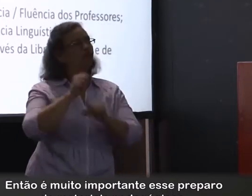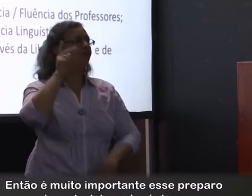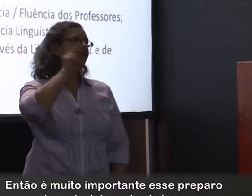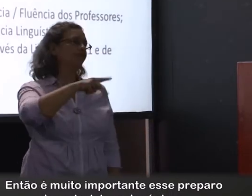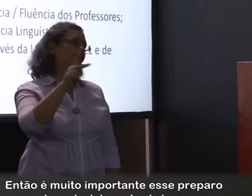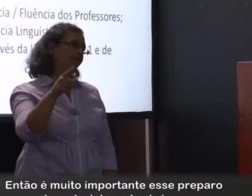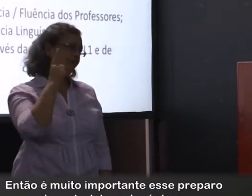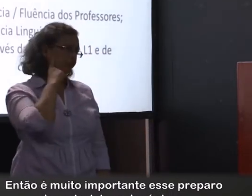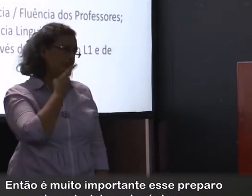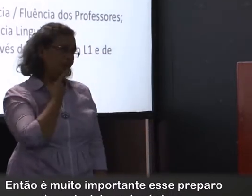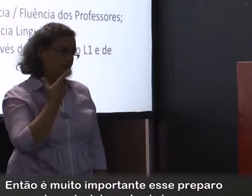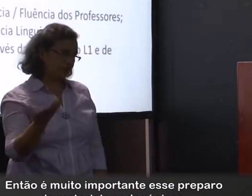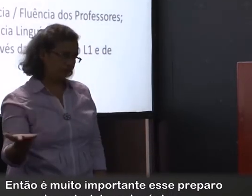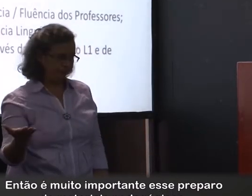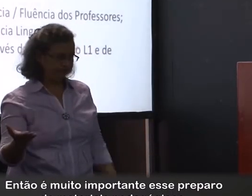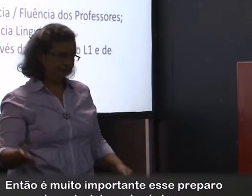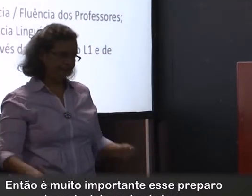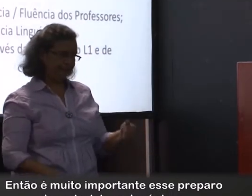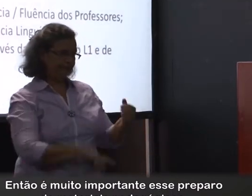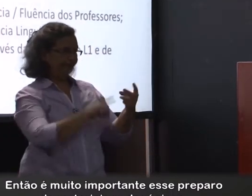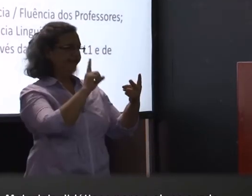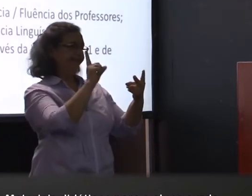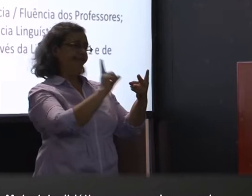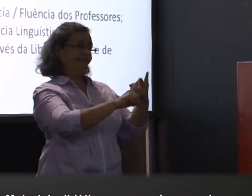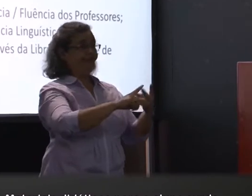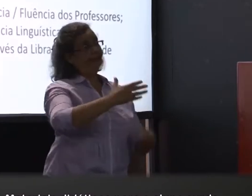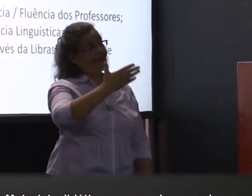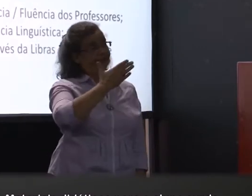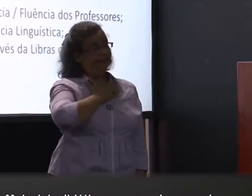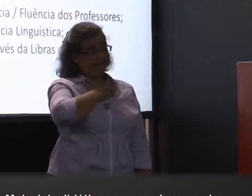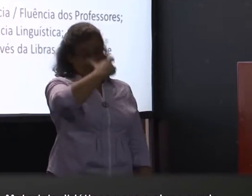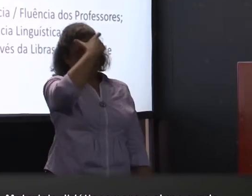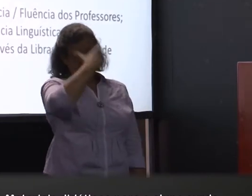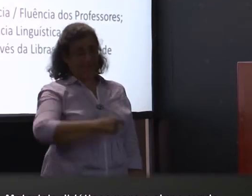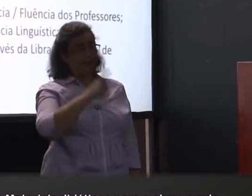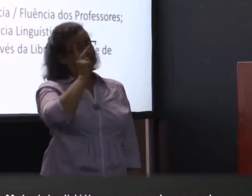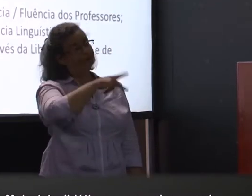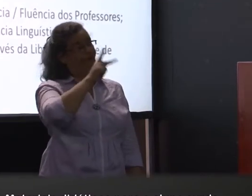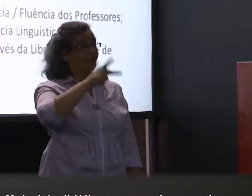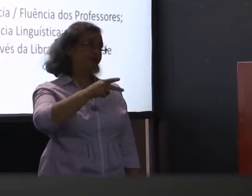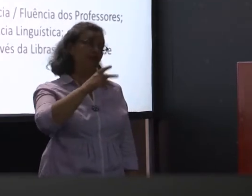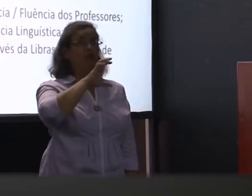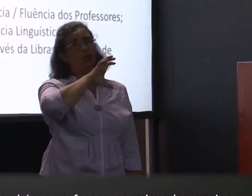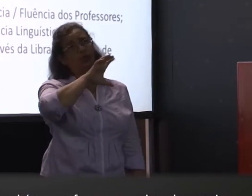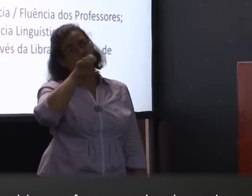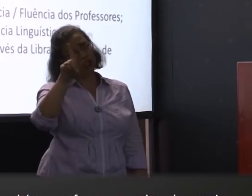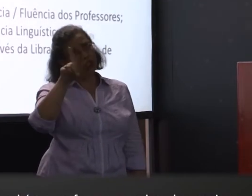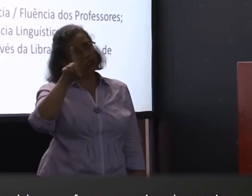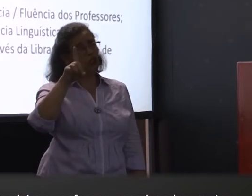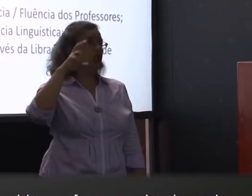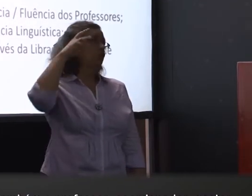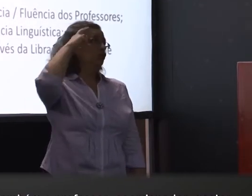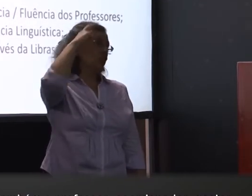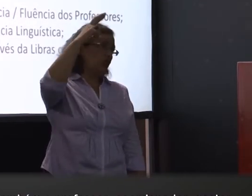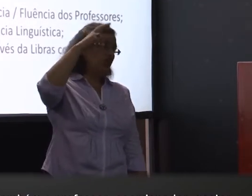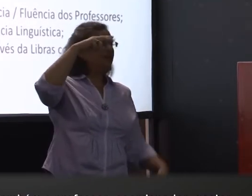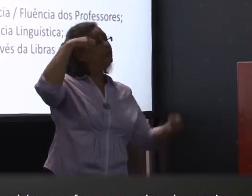esse preparo de materiais pedagógicos, materiais didáticos para o aluno surdo. Também o professor, o